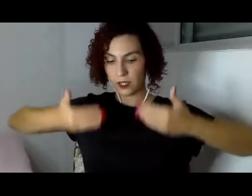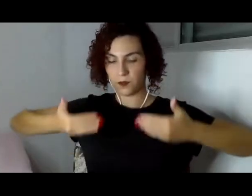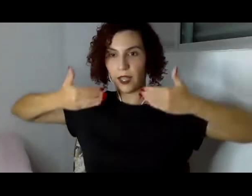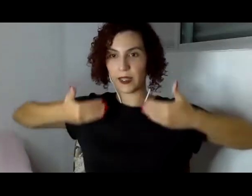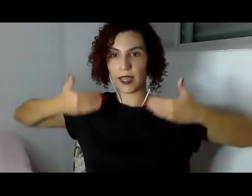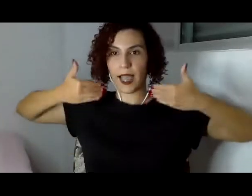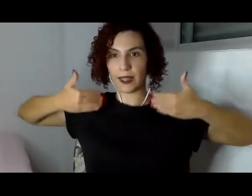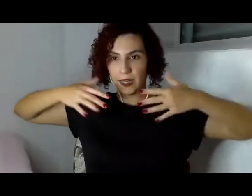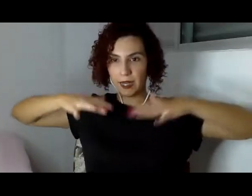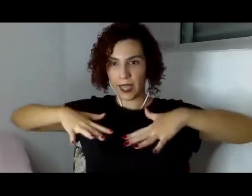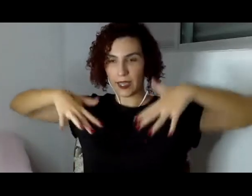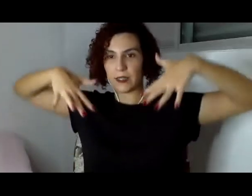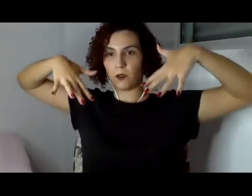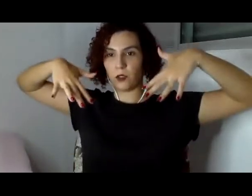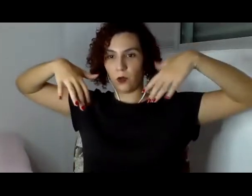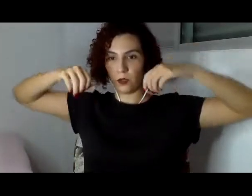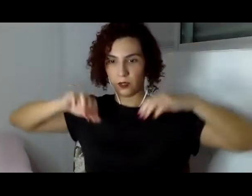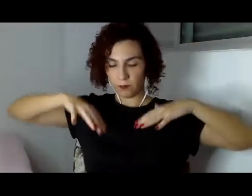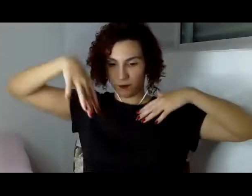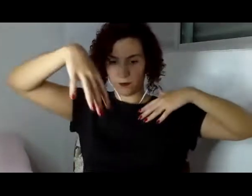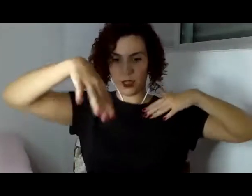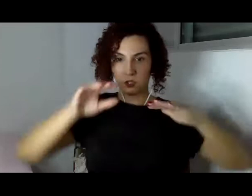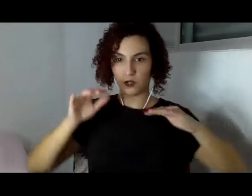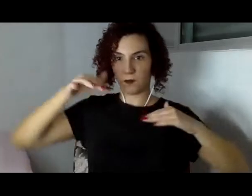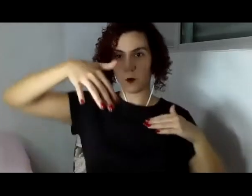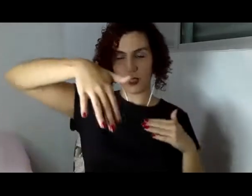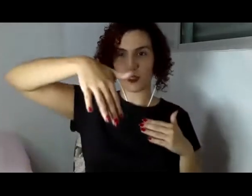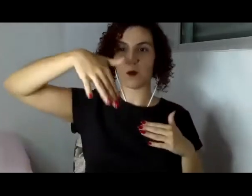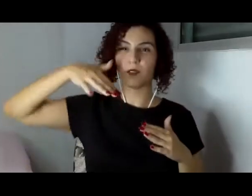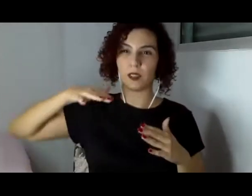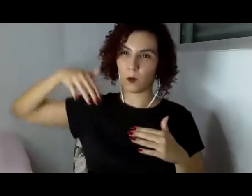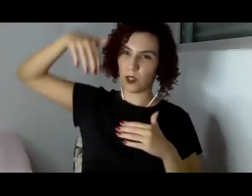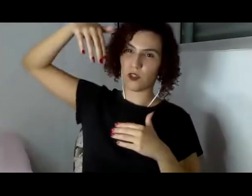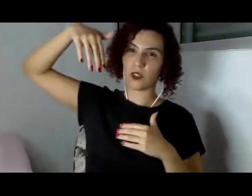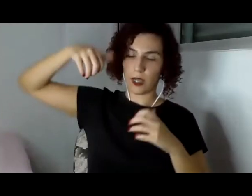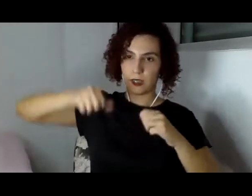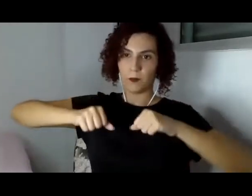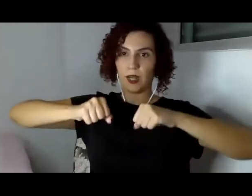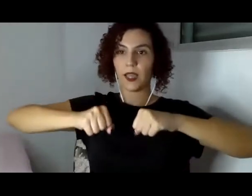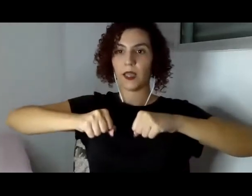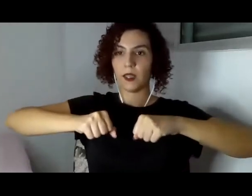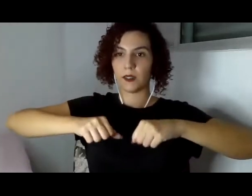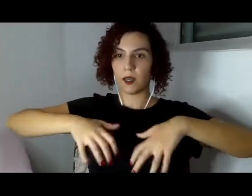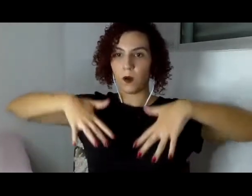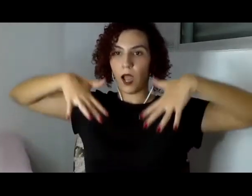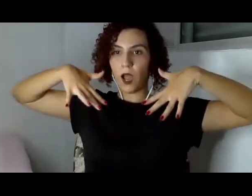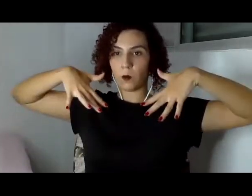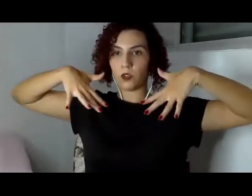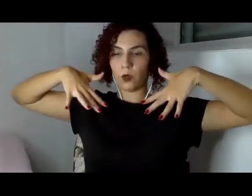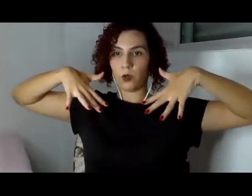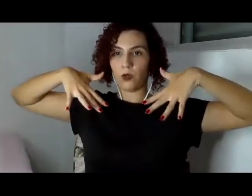fosse as fileiras da cadeira, né? Aqueles auditórios que a gente quase tem uma visão quando a gente está lá em cima, né?